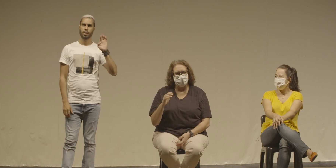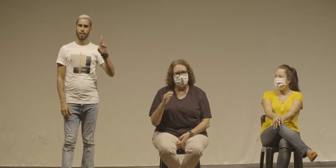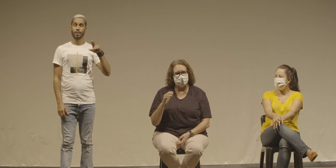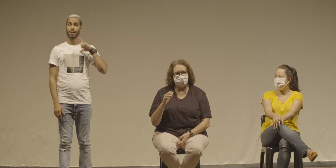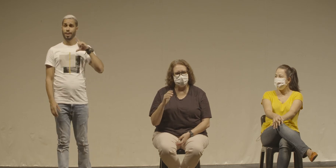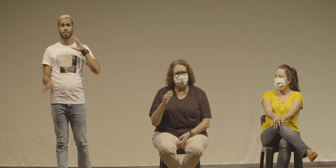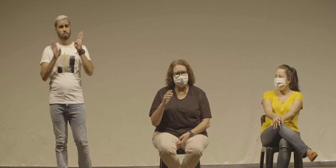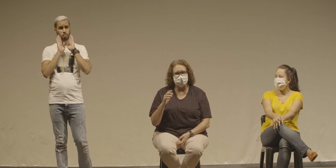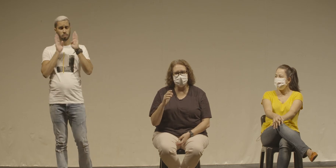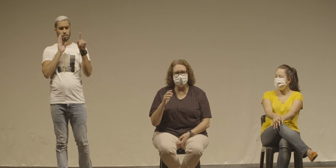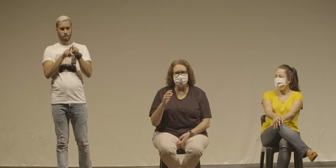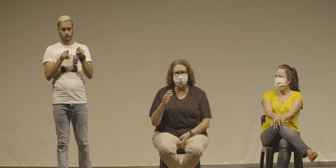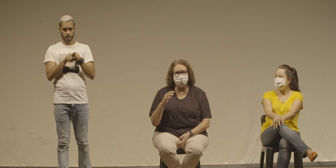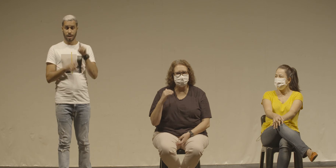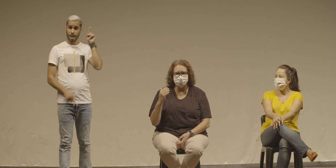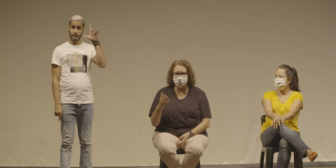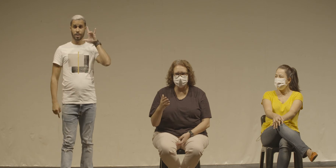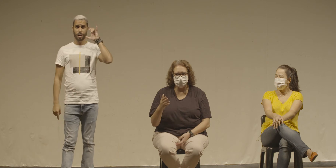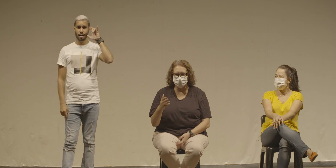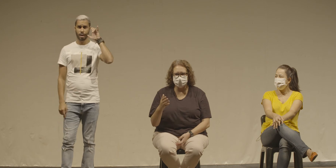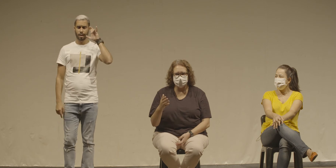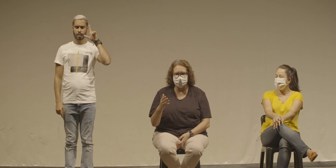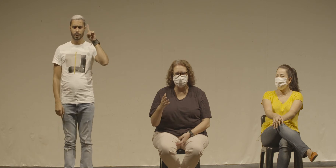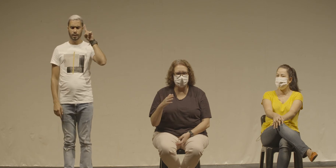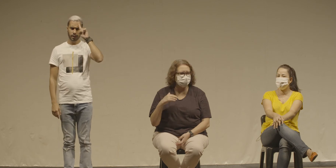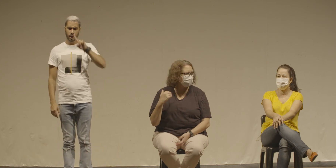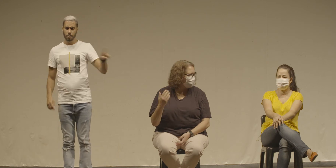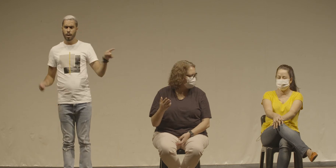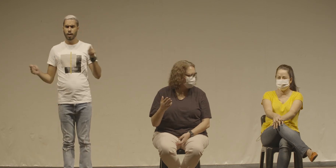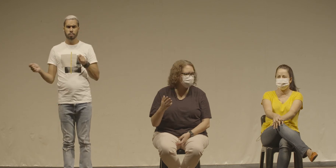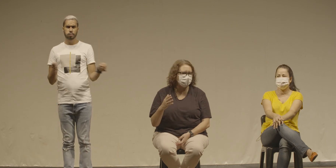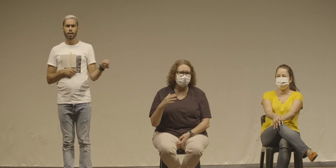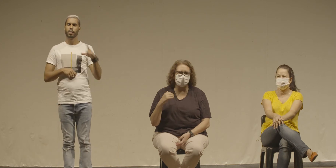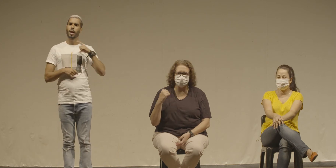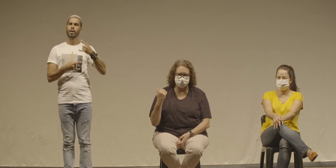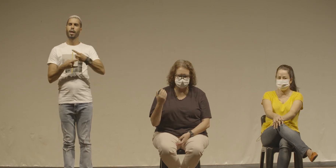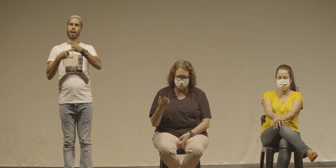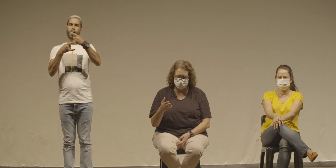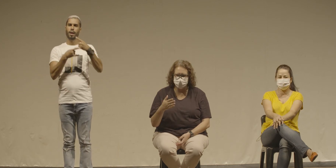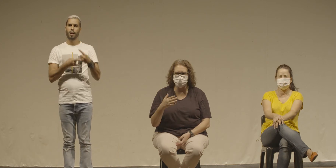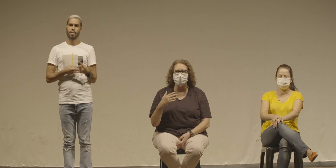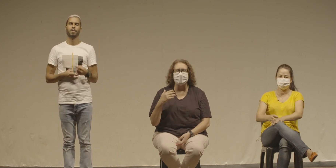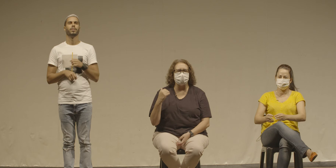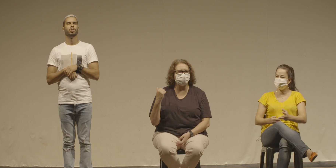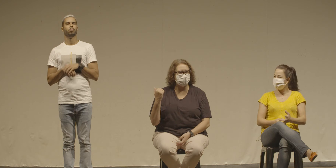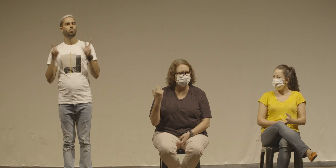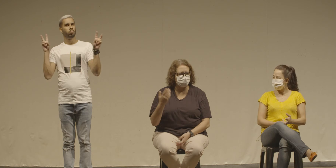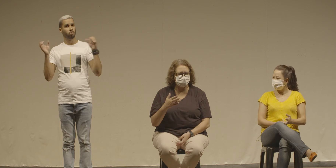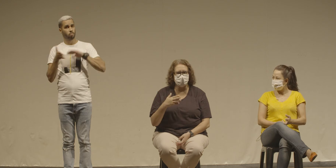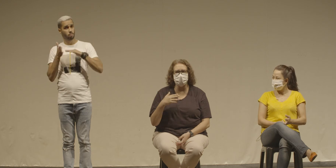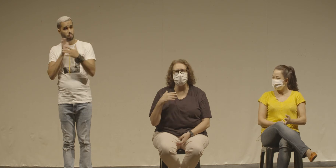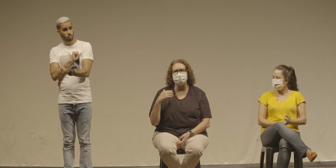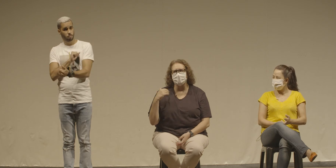Lá no Instagram, toda semana é feito lives para falar sobre esporte,